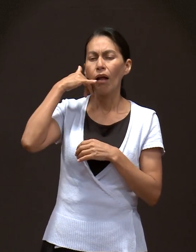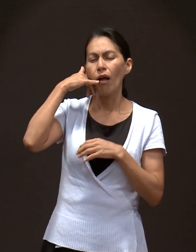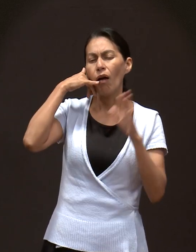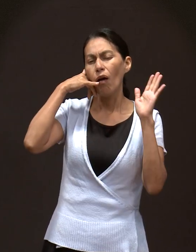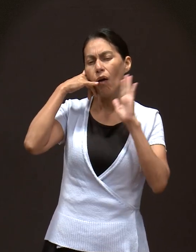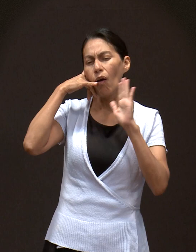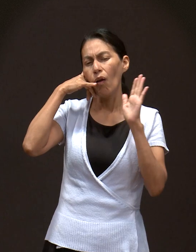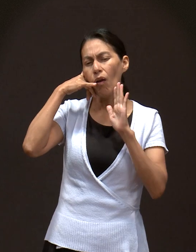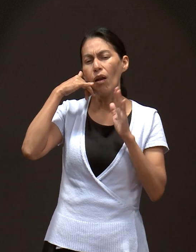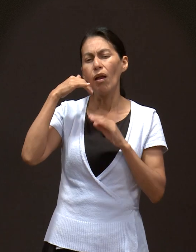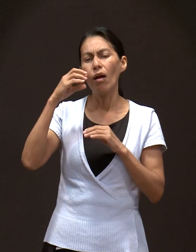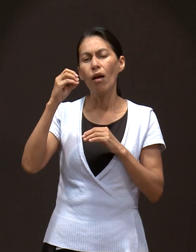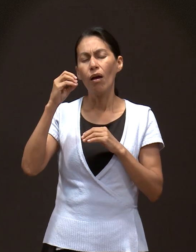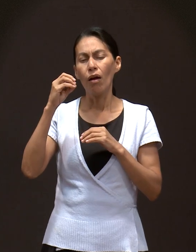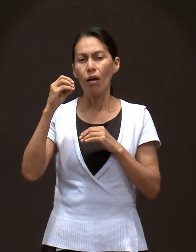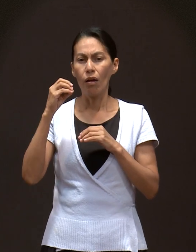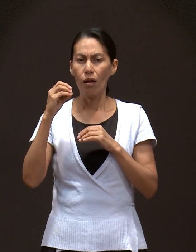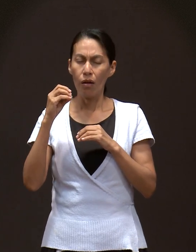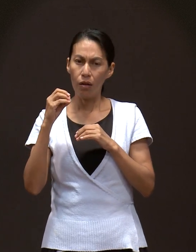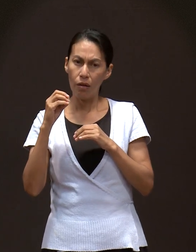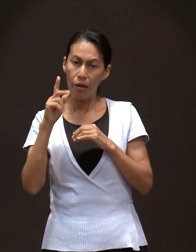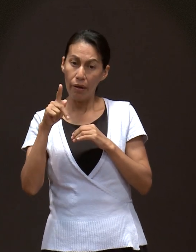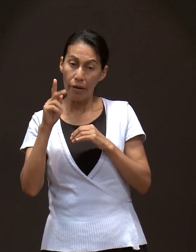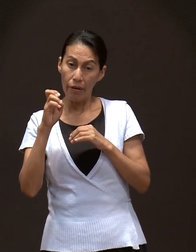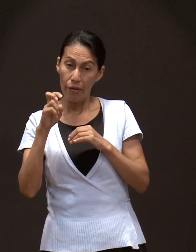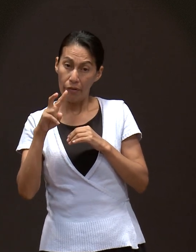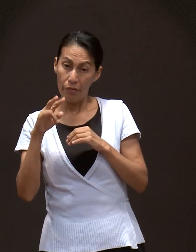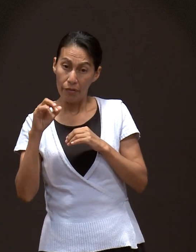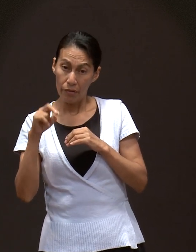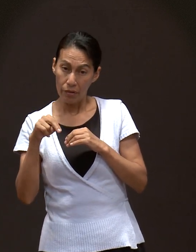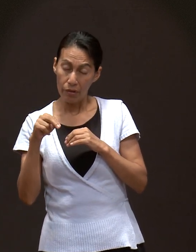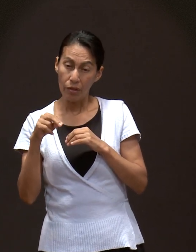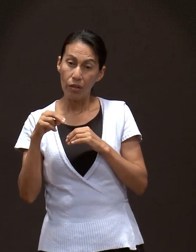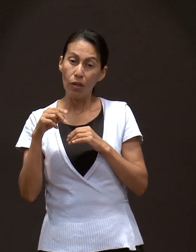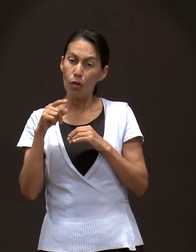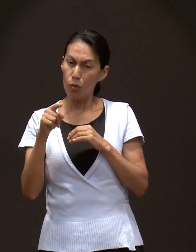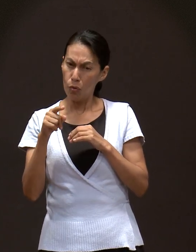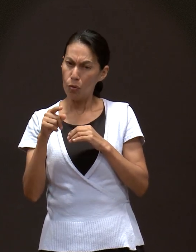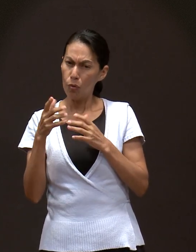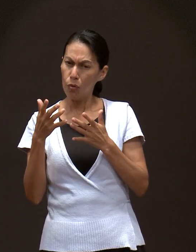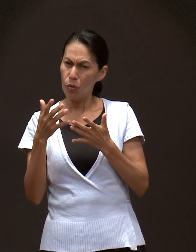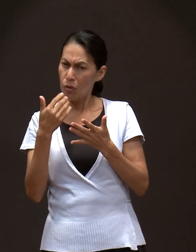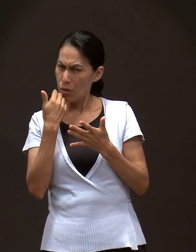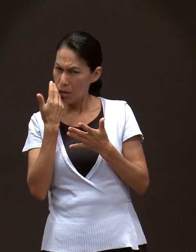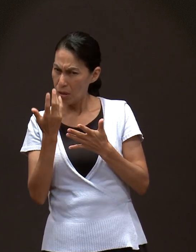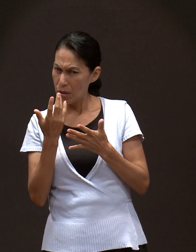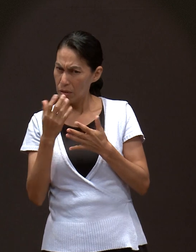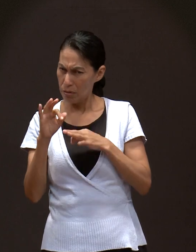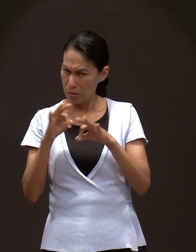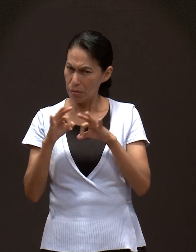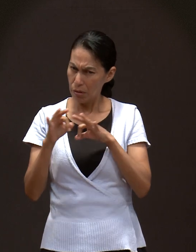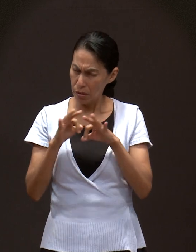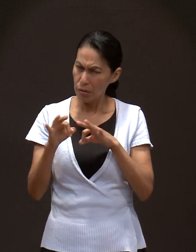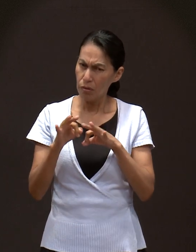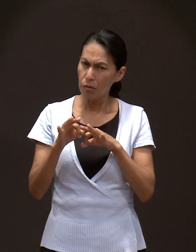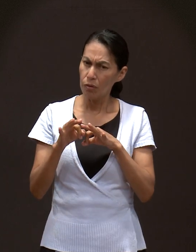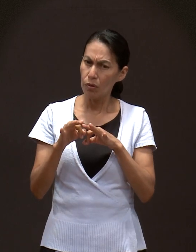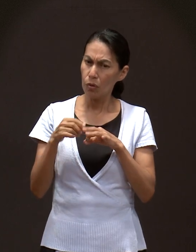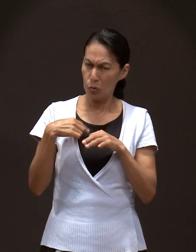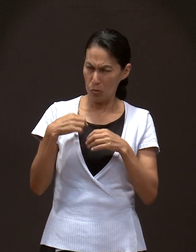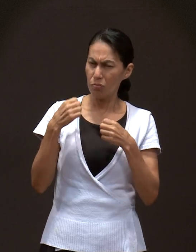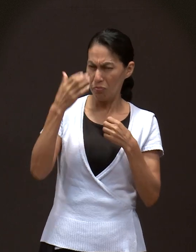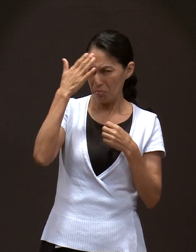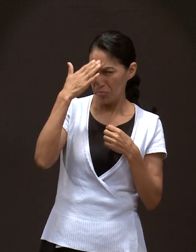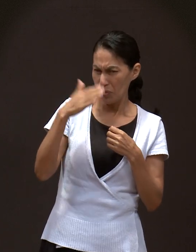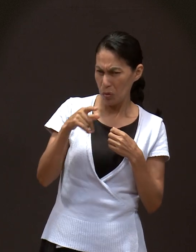interesado en tener el trabajo para cuidar a mi papá. Su papá es un jubilado de la universidad. Entonces, pues,